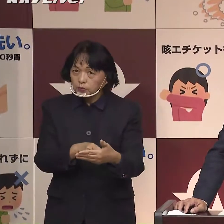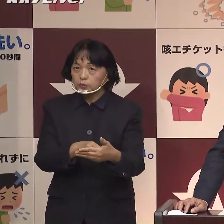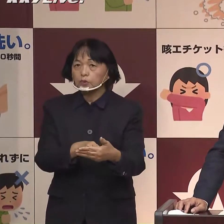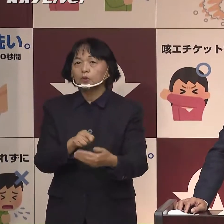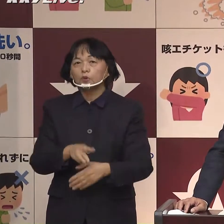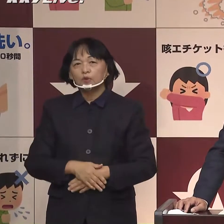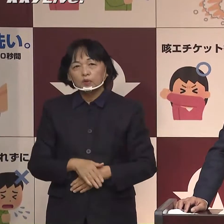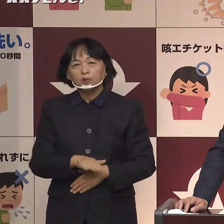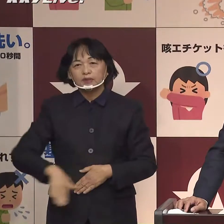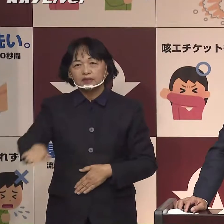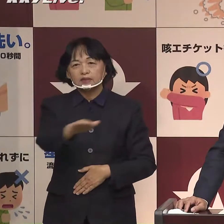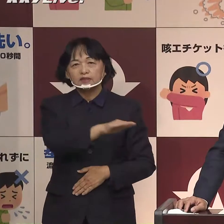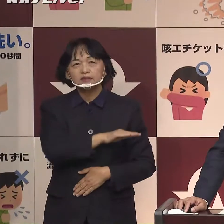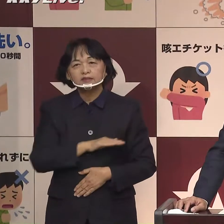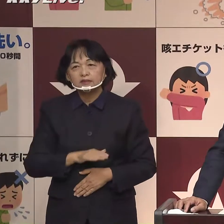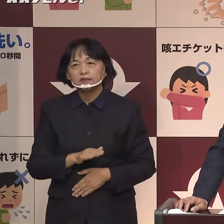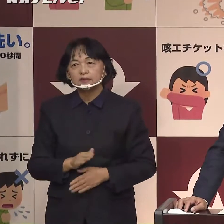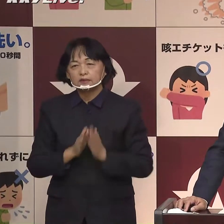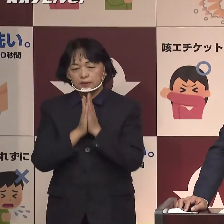ぞれの皆さんにお願いしたいと思います。